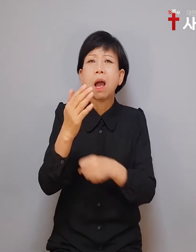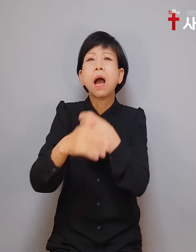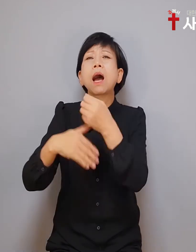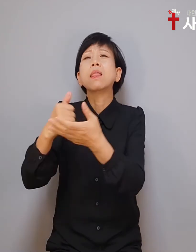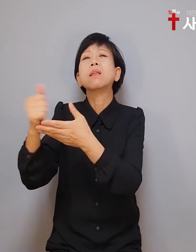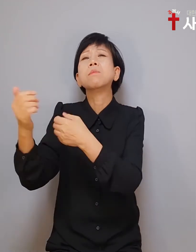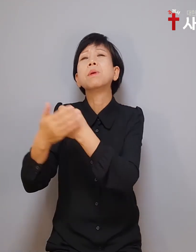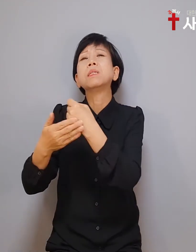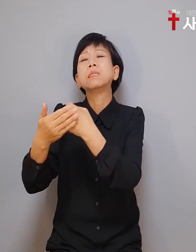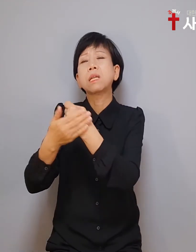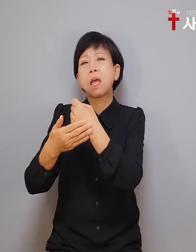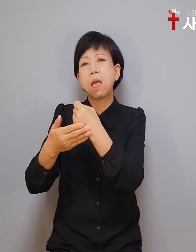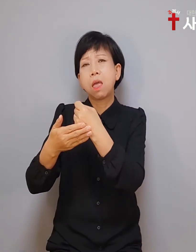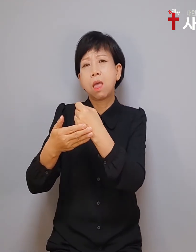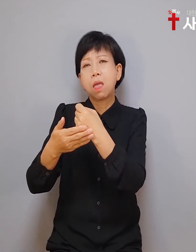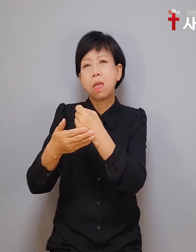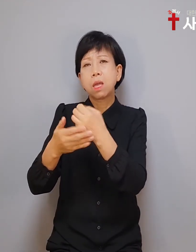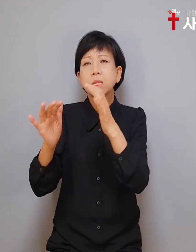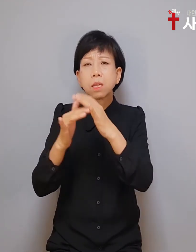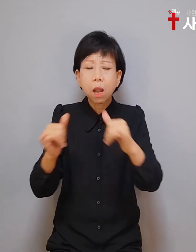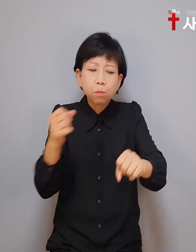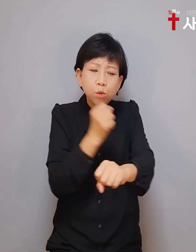있었습니다.